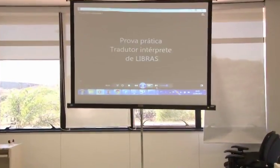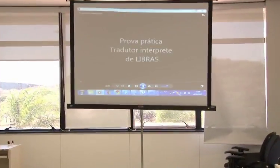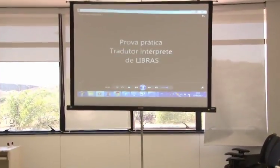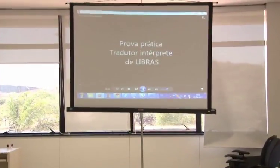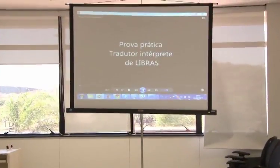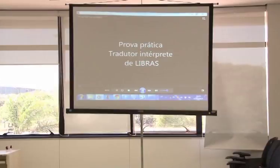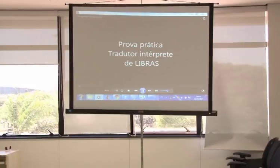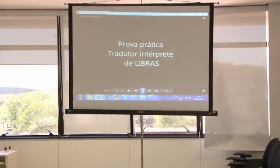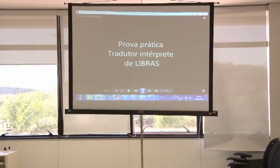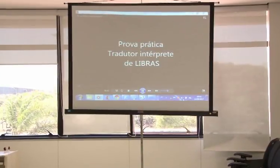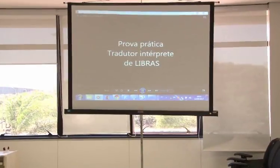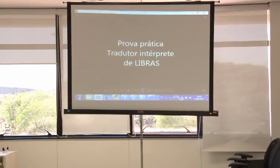Espera aí.